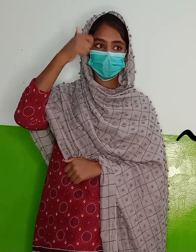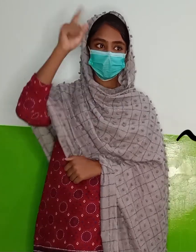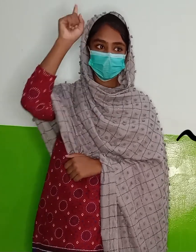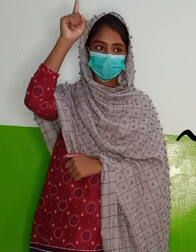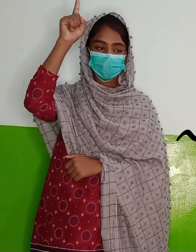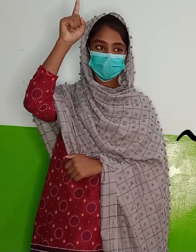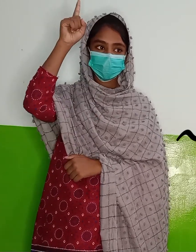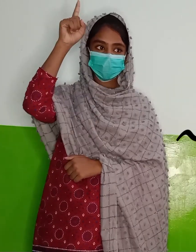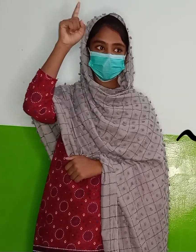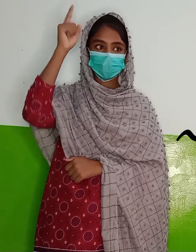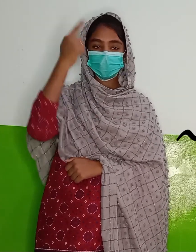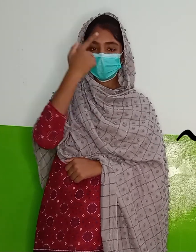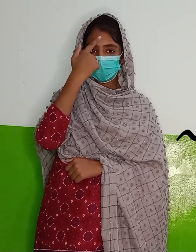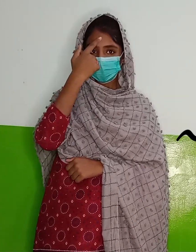انشاءاللہ. ٹھیک ہے، دوبارہ سے